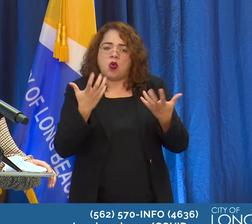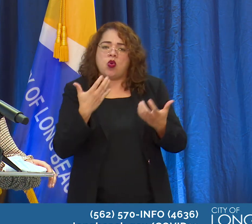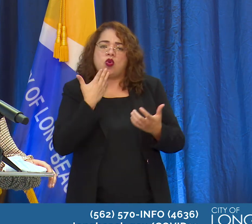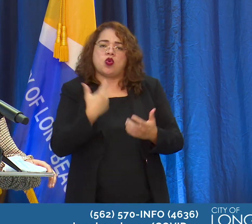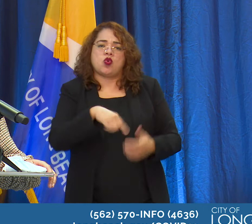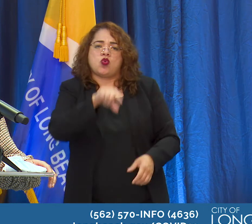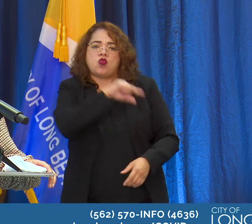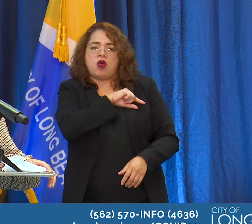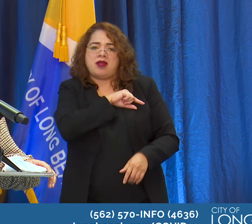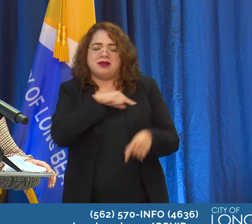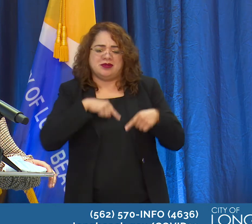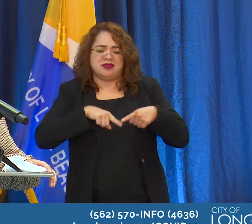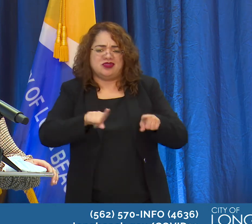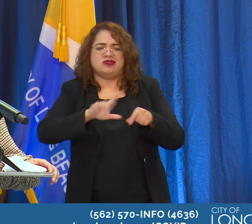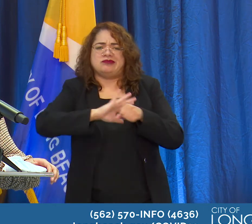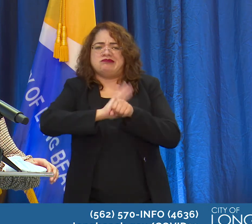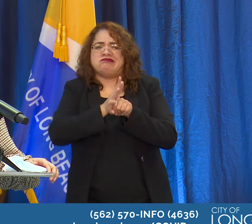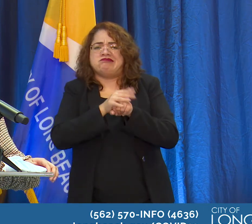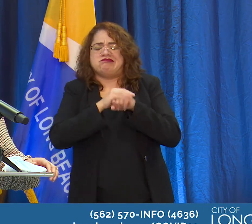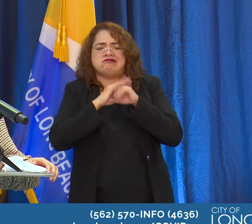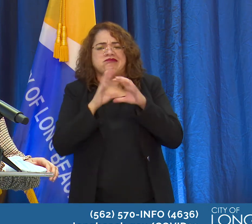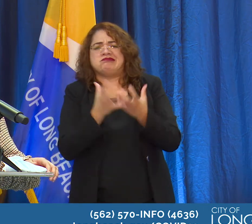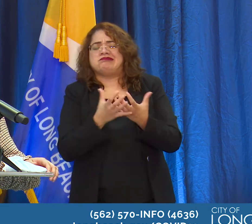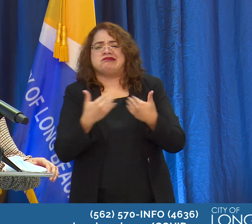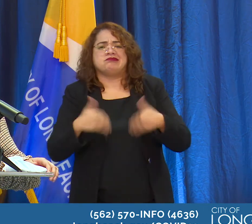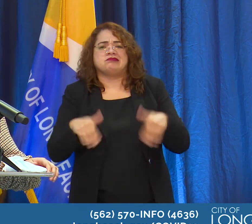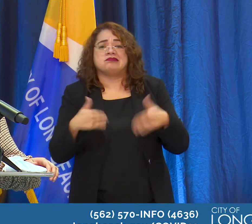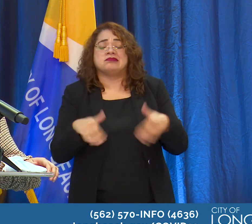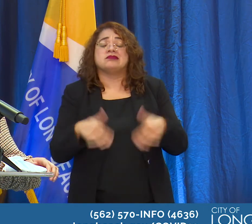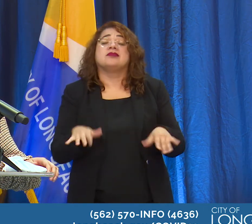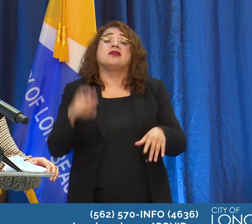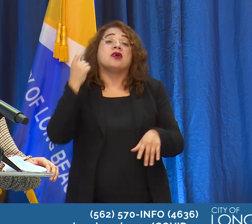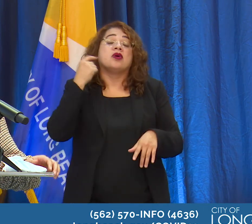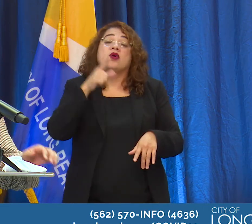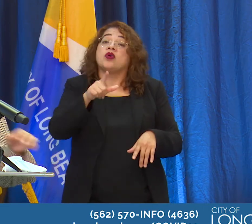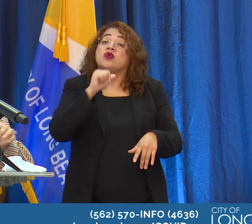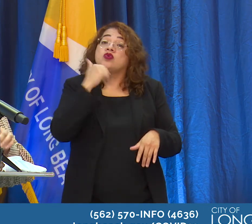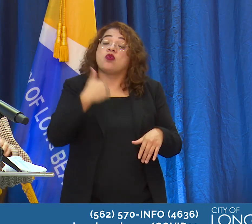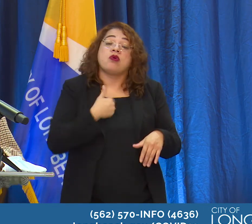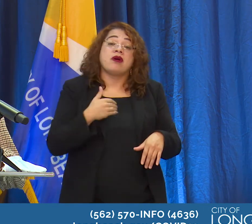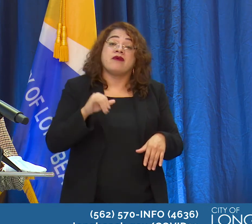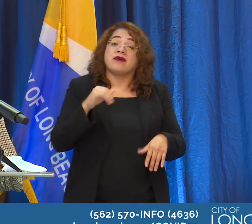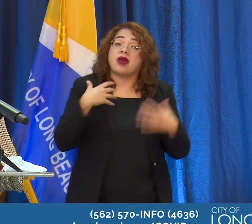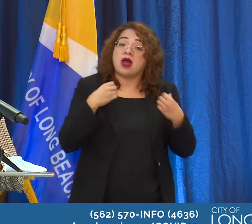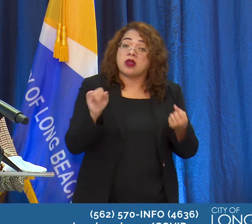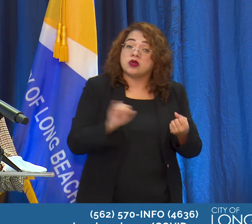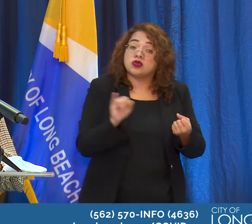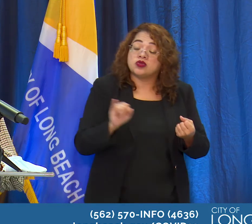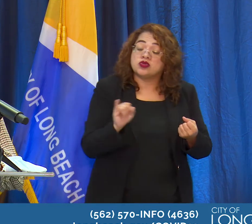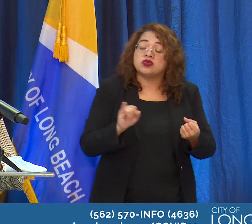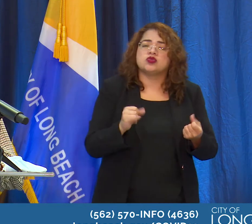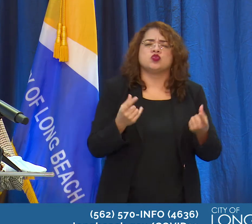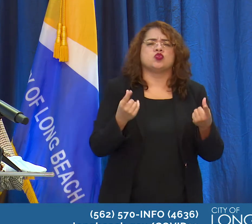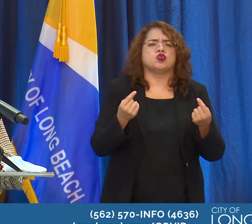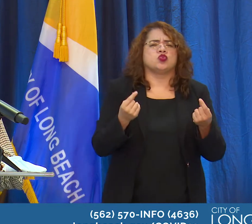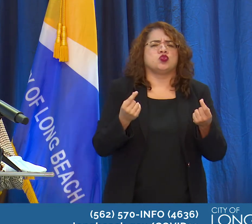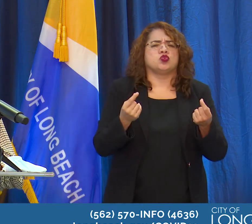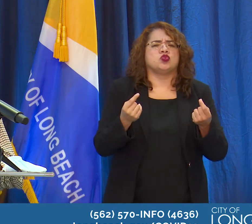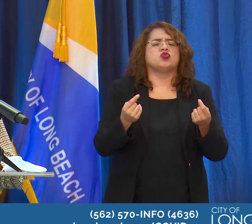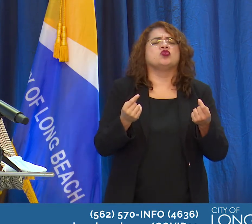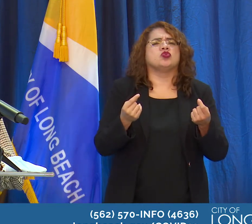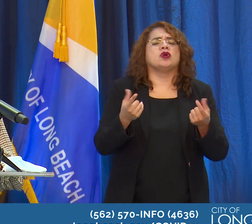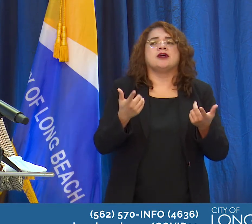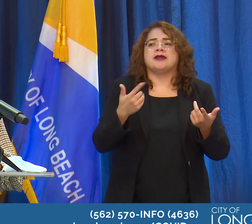durante esta pandemia. Aquellos que no tienen acceso a un seguro médico a menudo que buscan atención para condiciones